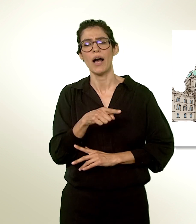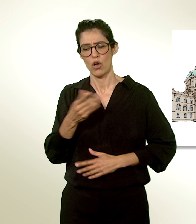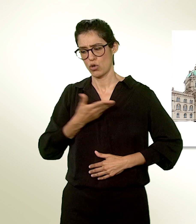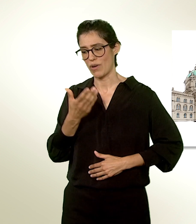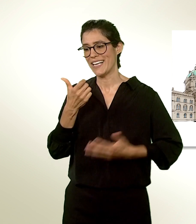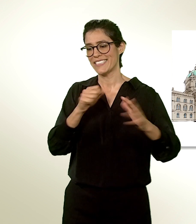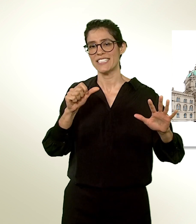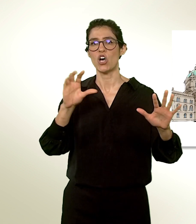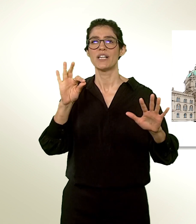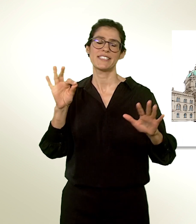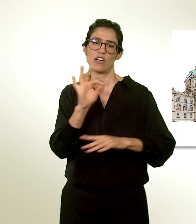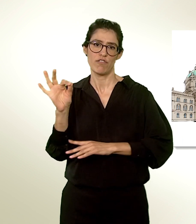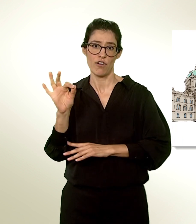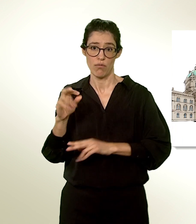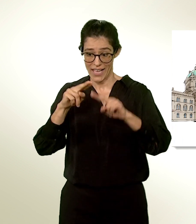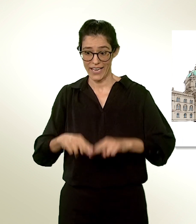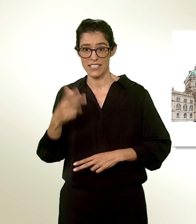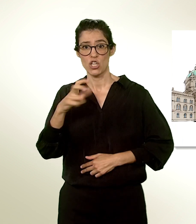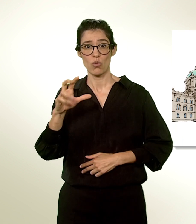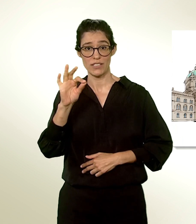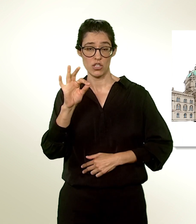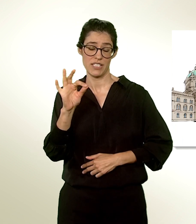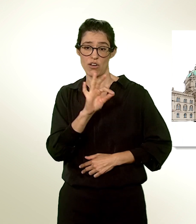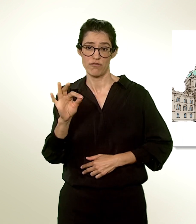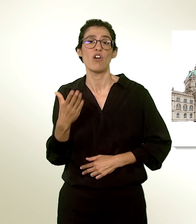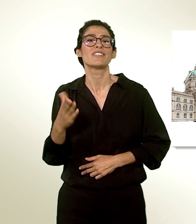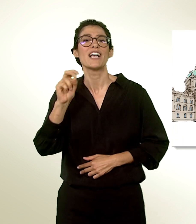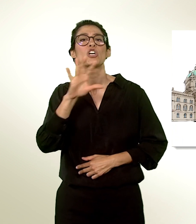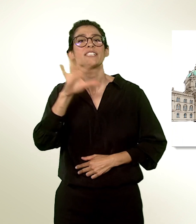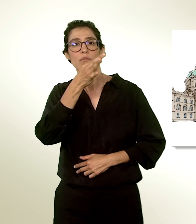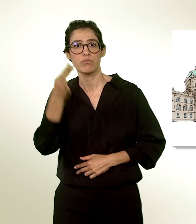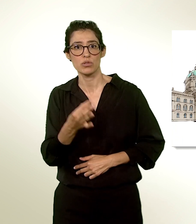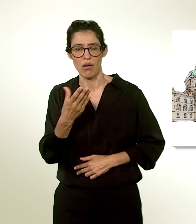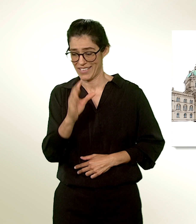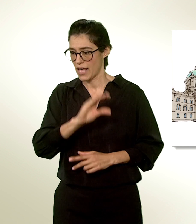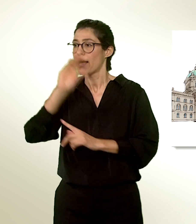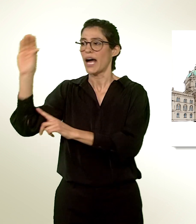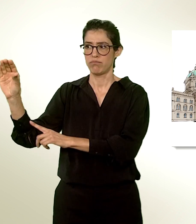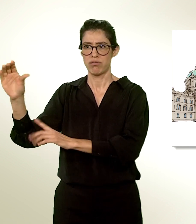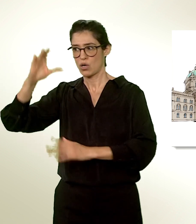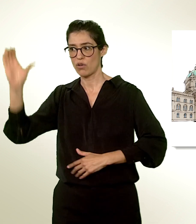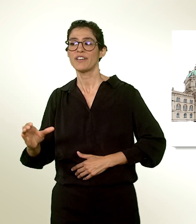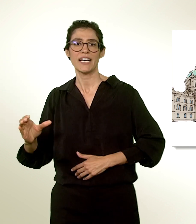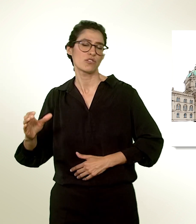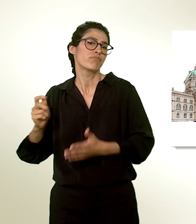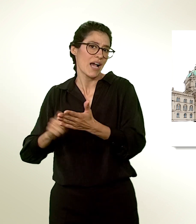de 350 francs, qui correspond à 35%, est versé à la Confédération au titre de l'impôt anticipé. Les 350 francs